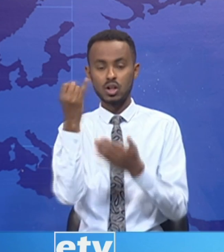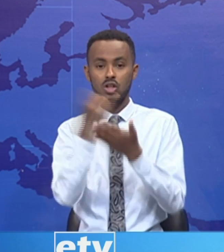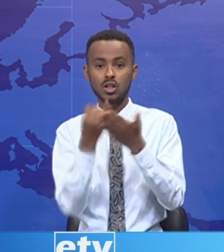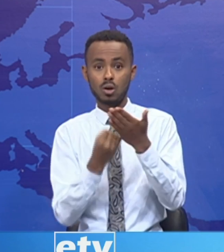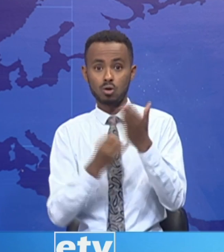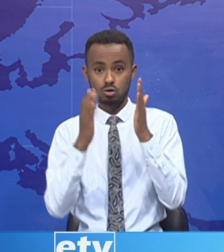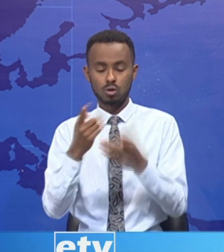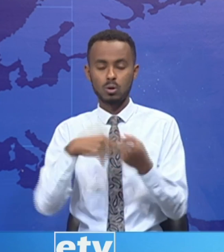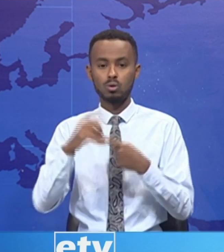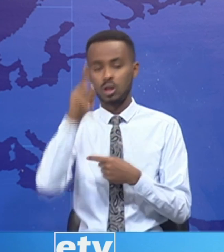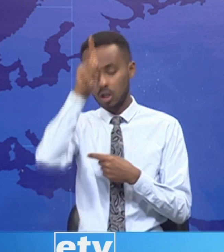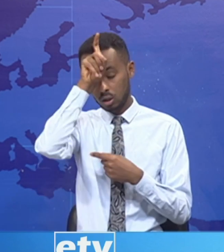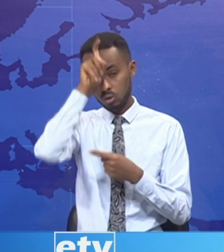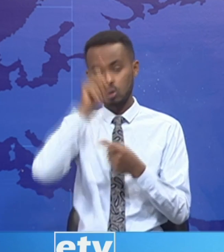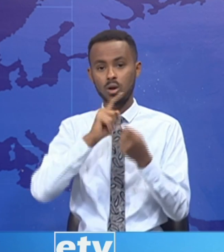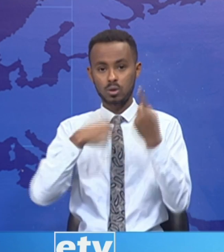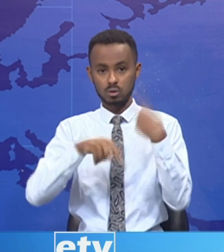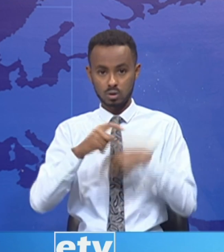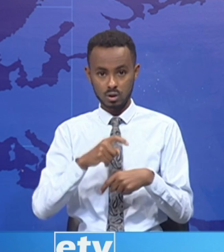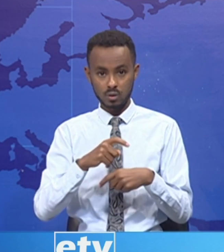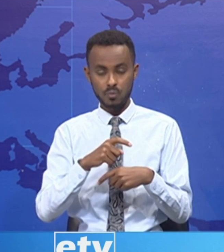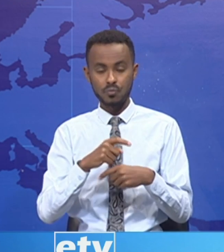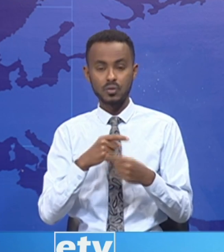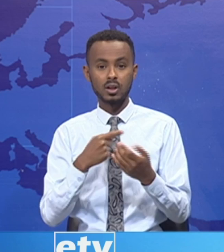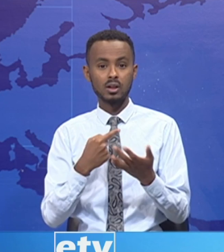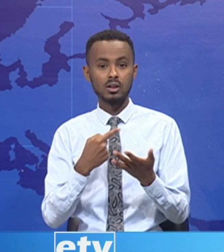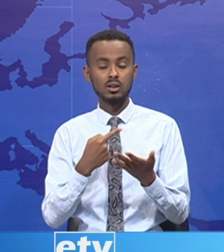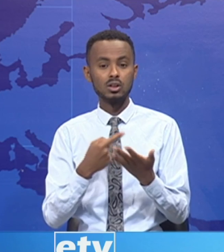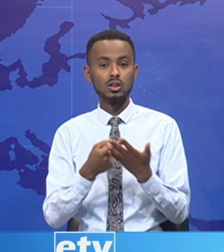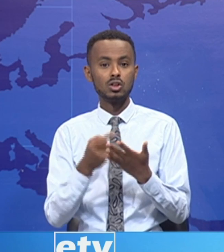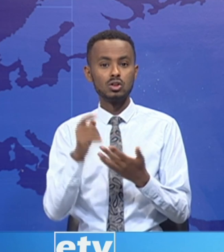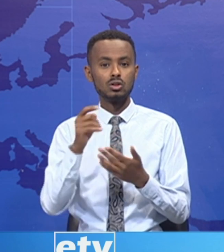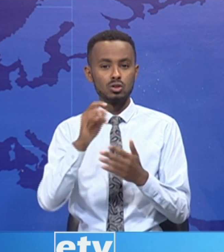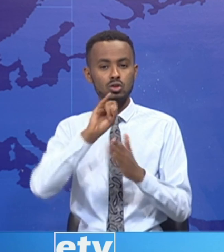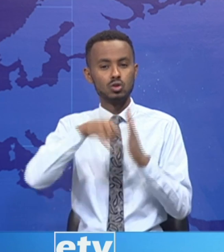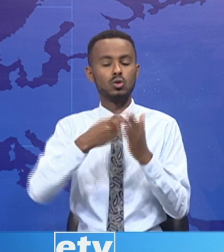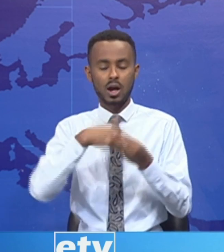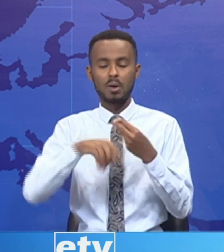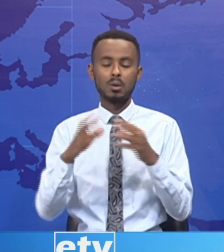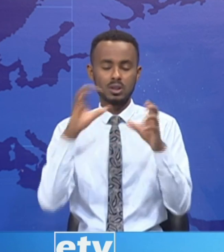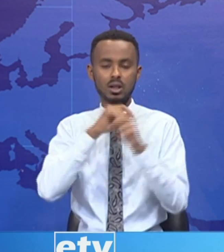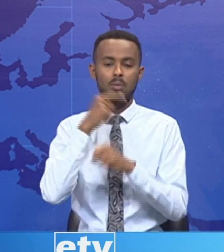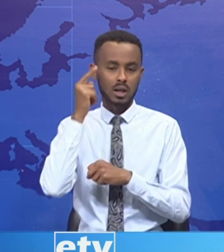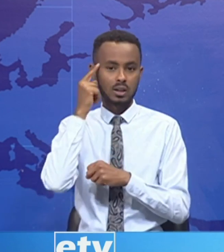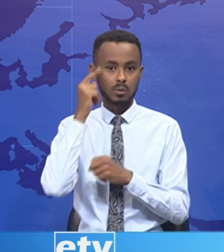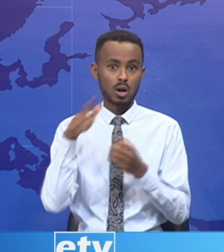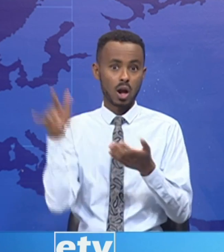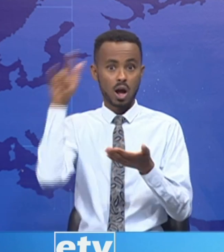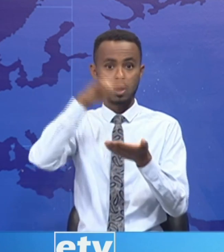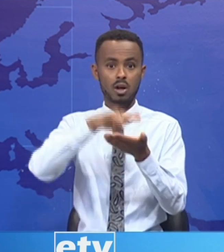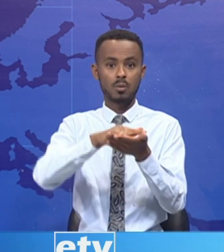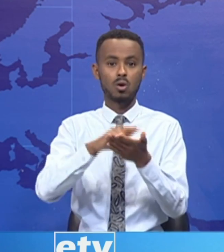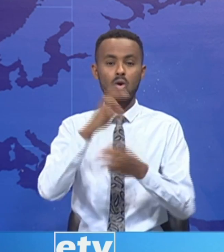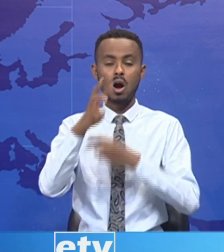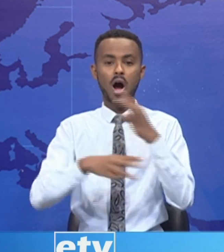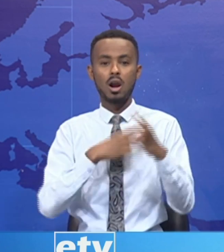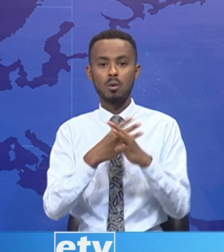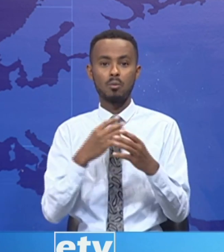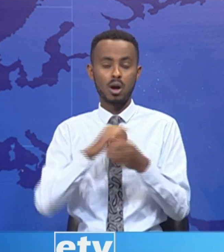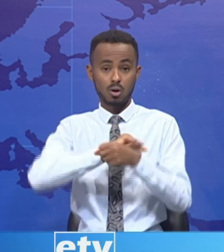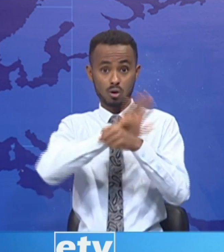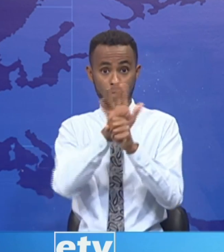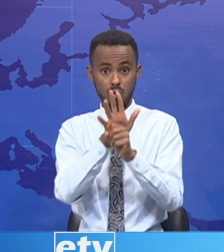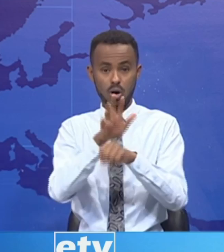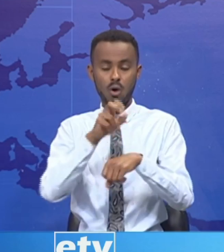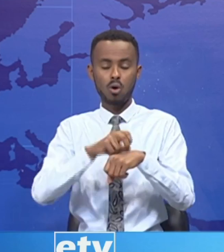ዲዛይነሮቹ ከቱርክ የመጡ ናቸው። ጁን አካባቢን ጨርሳለን ብለን እናስባለን። አየር መንገዱ ዓለምን ባወከው